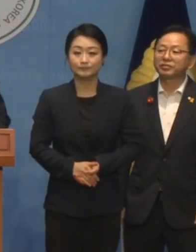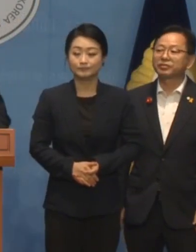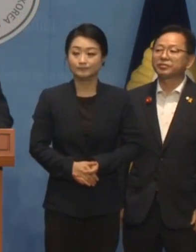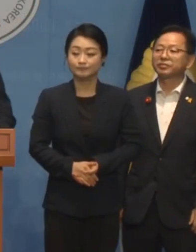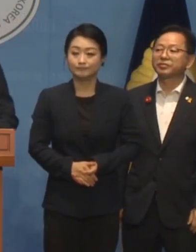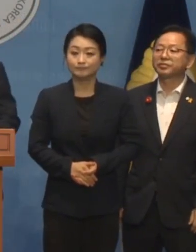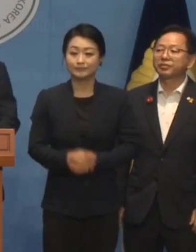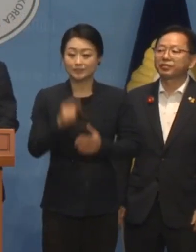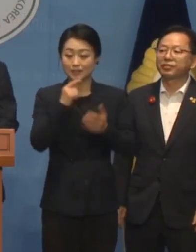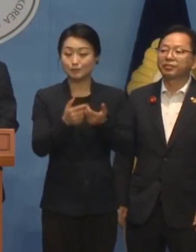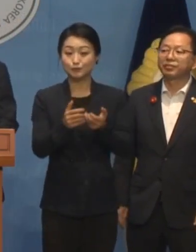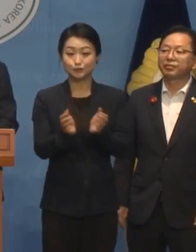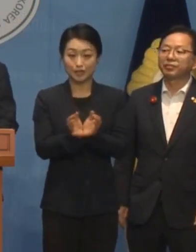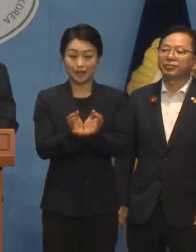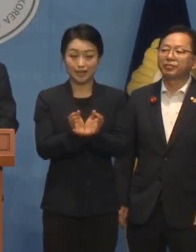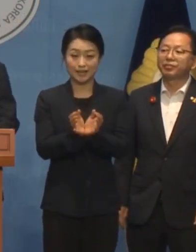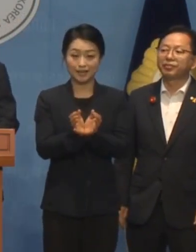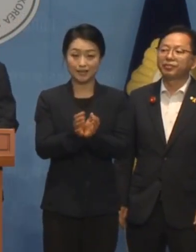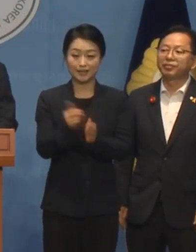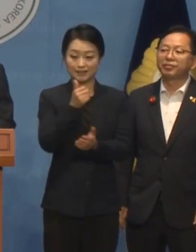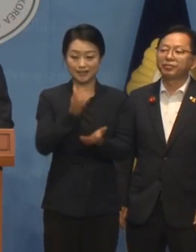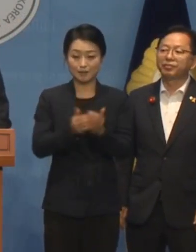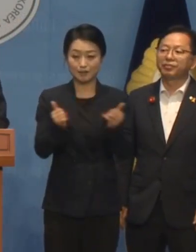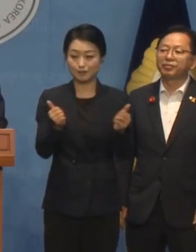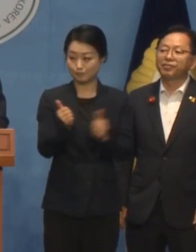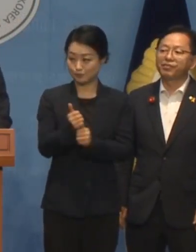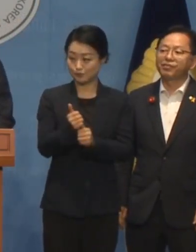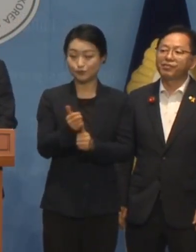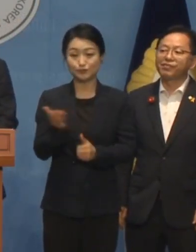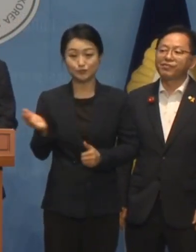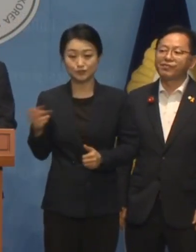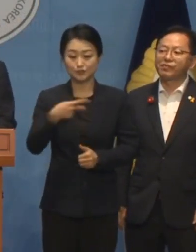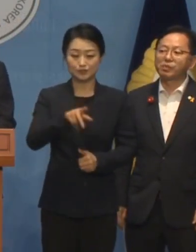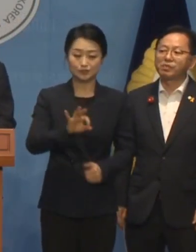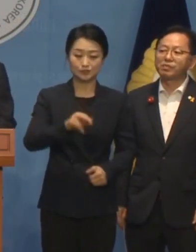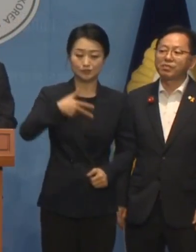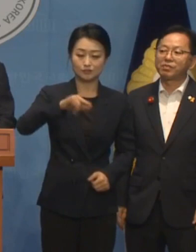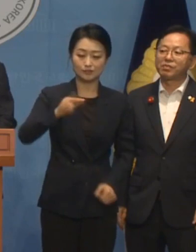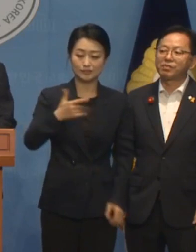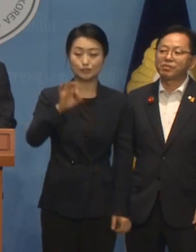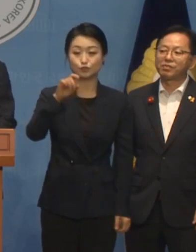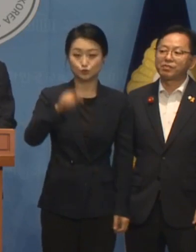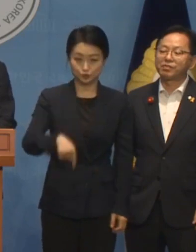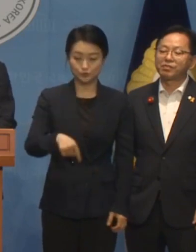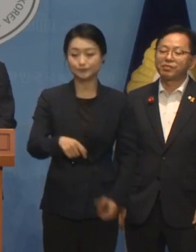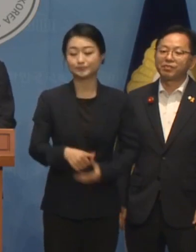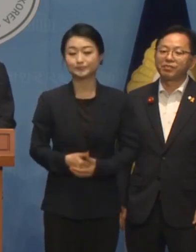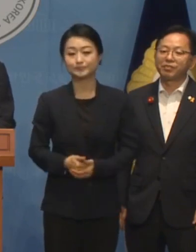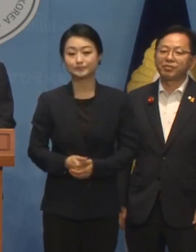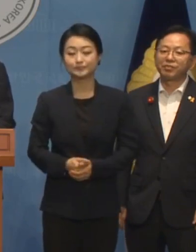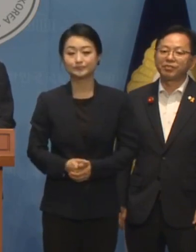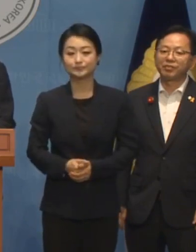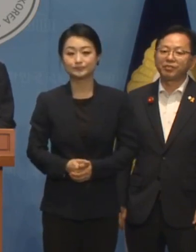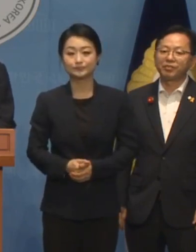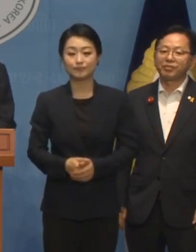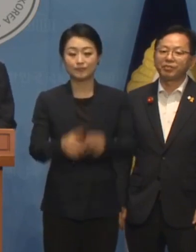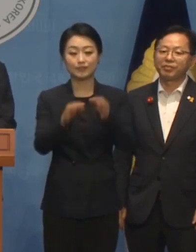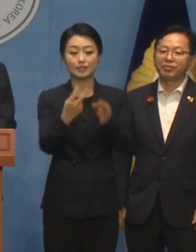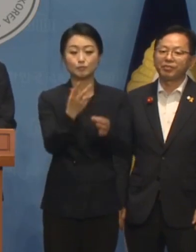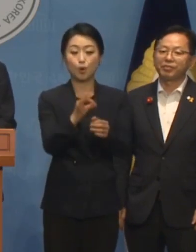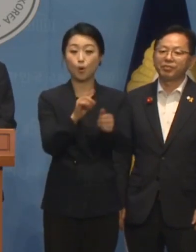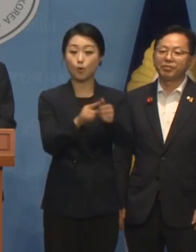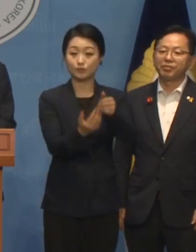예, 더불어민주당 부대변인 성준우입니다. 방금 김문수 의원님께서 말씀하셨지만 김용